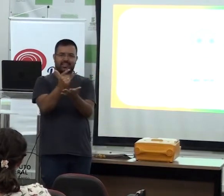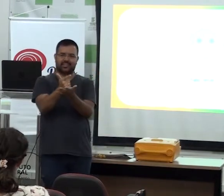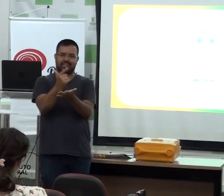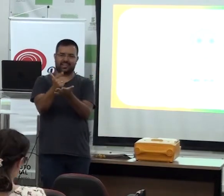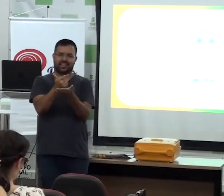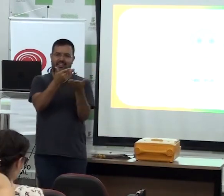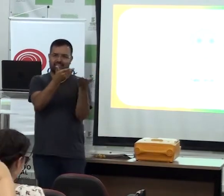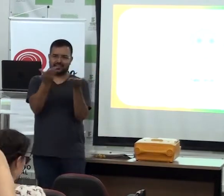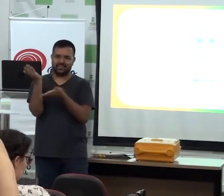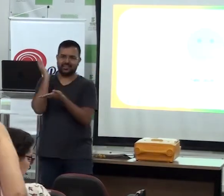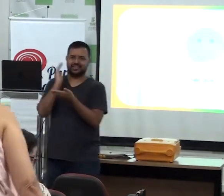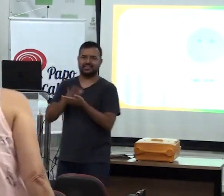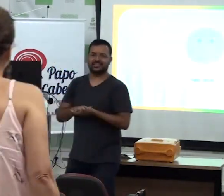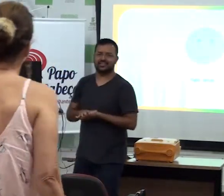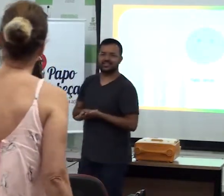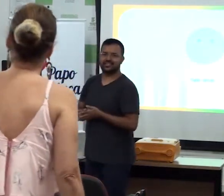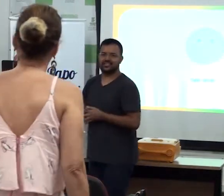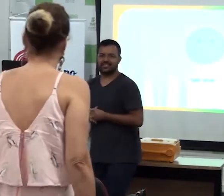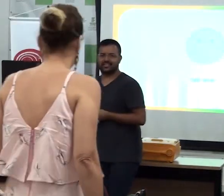Isso. Parabéns.